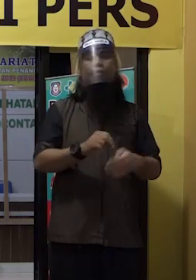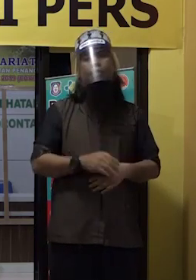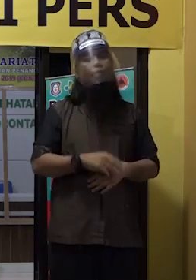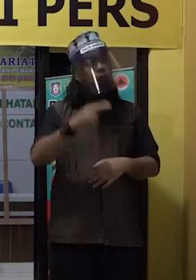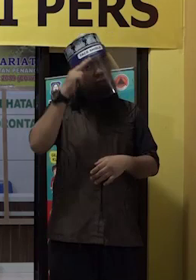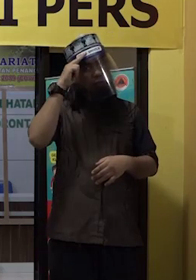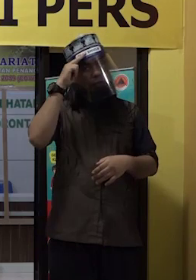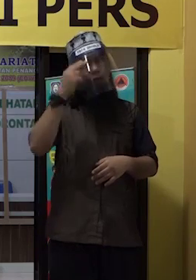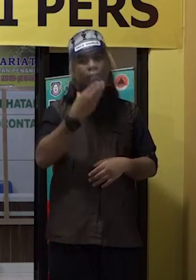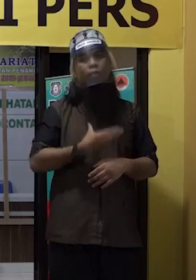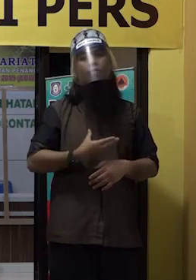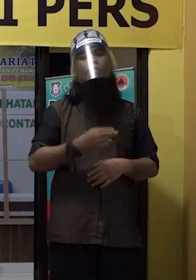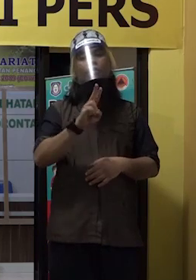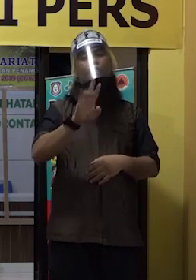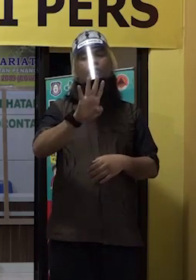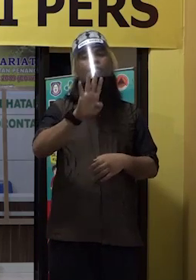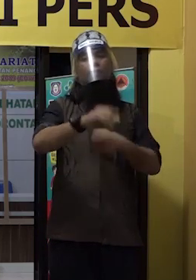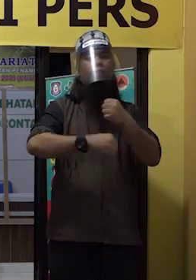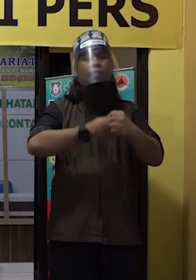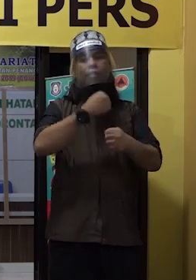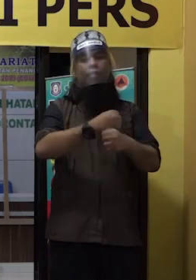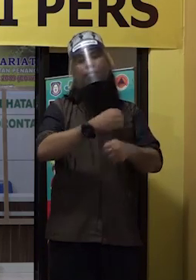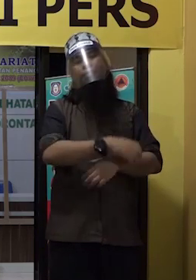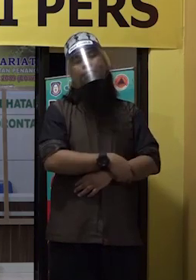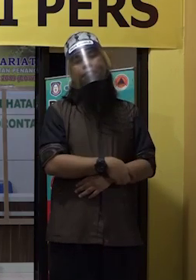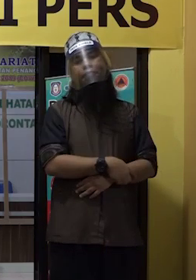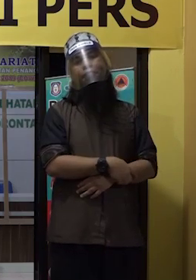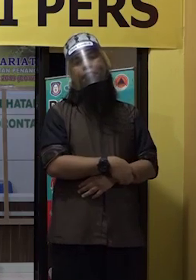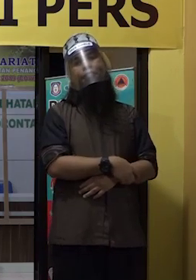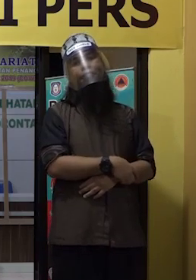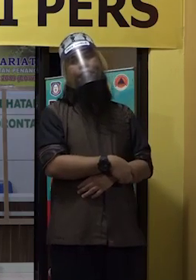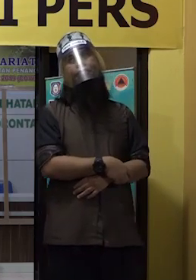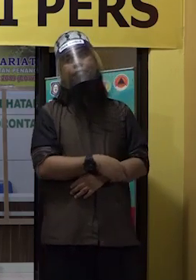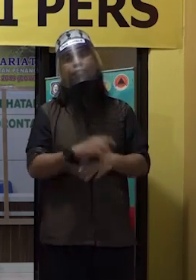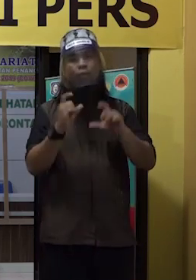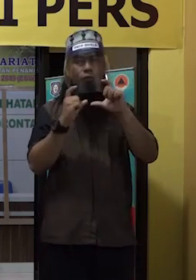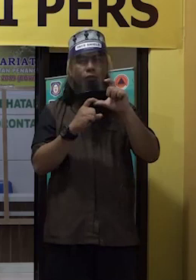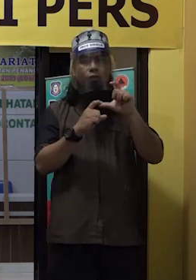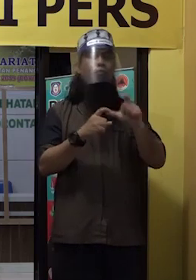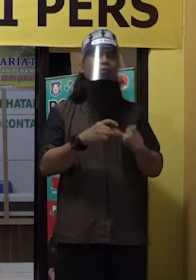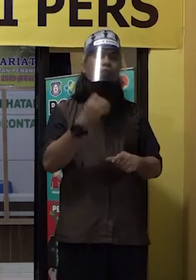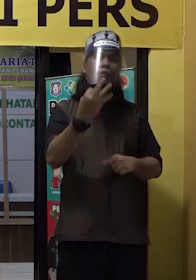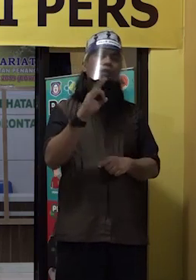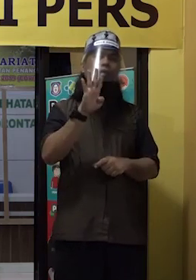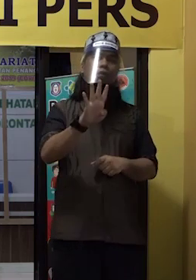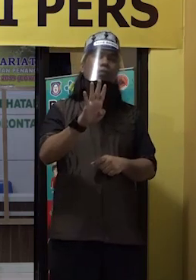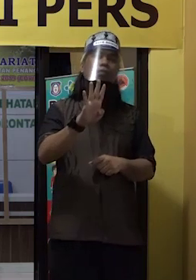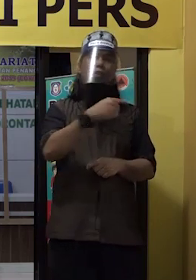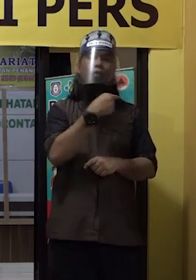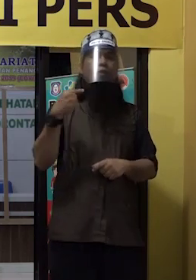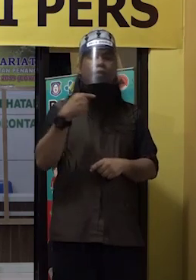tahun, keluar swab yang keempat dan kelima PCR-nya negatif, dirawat